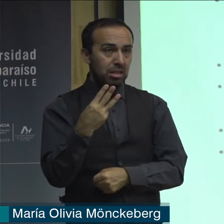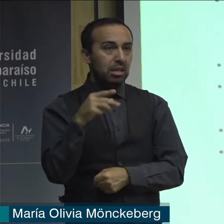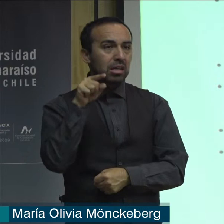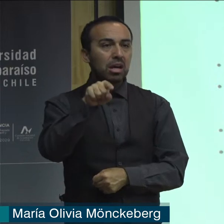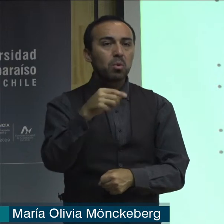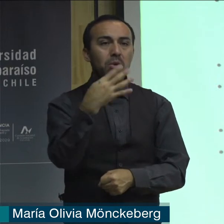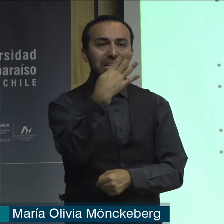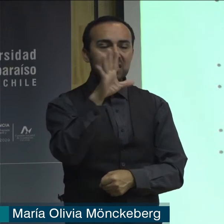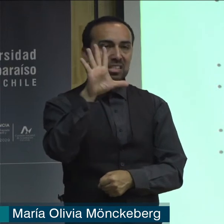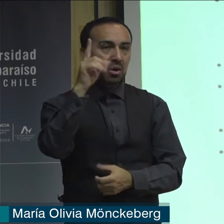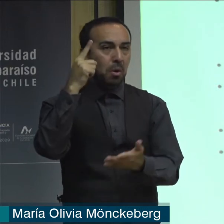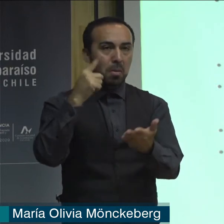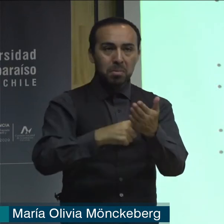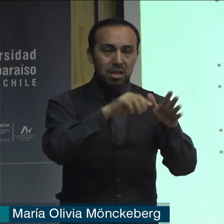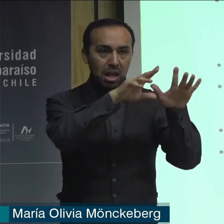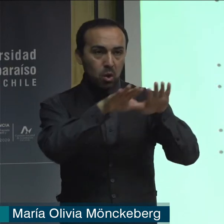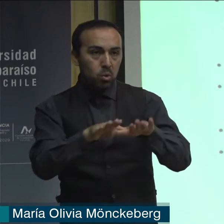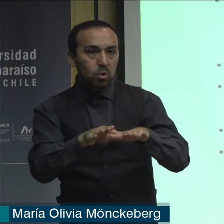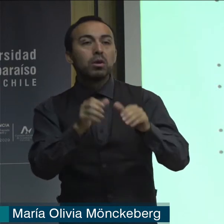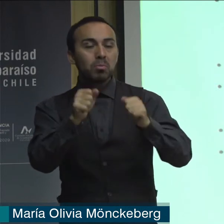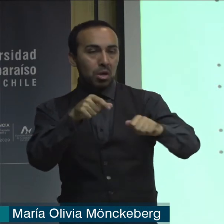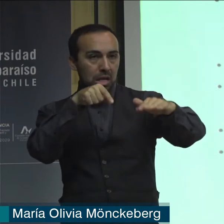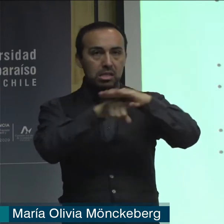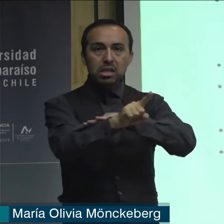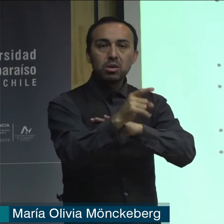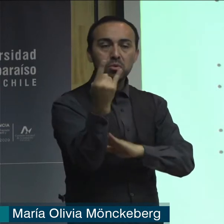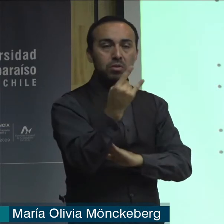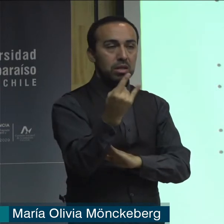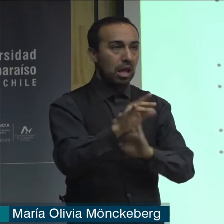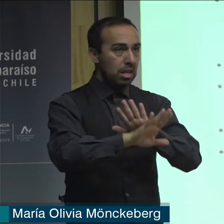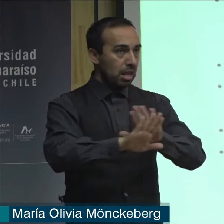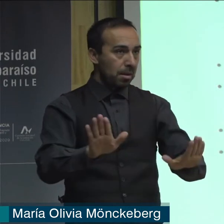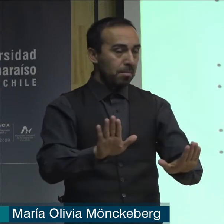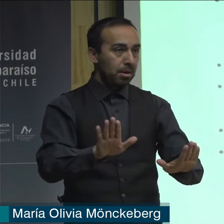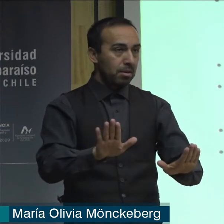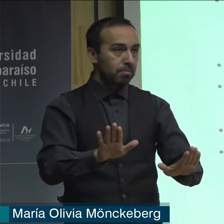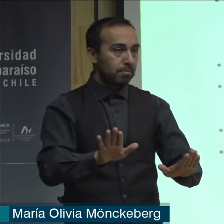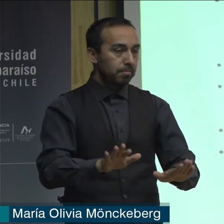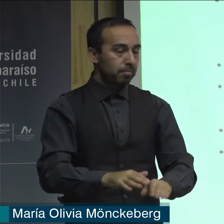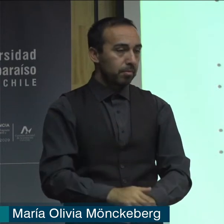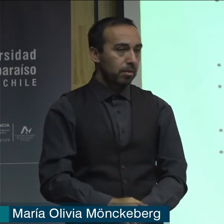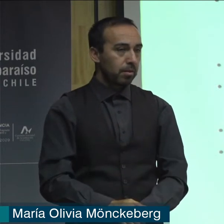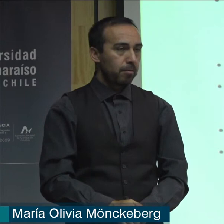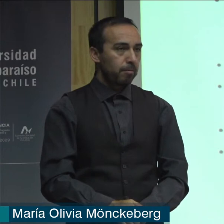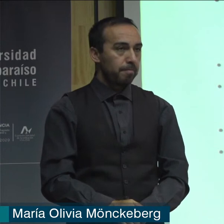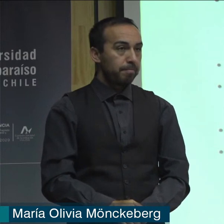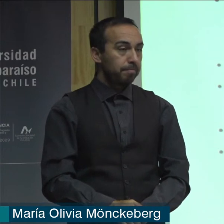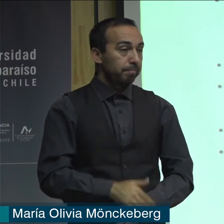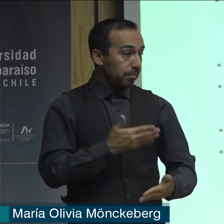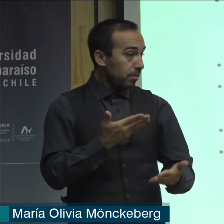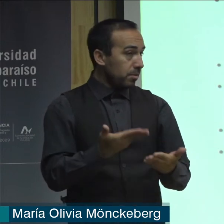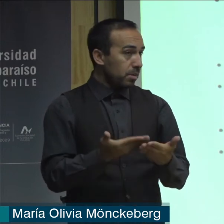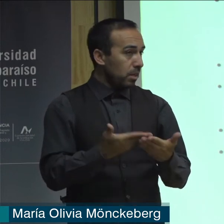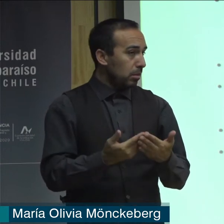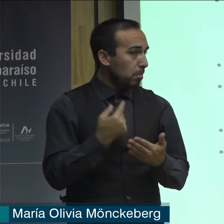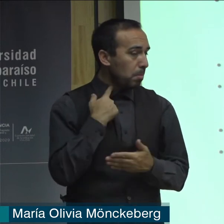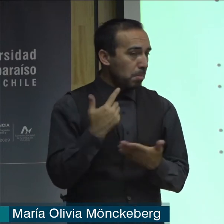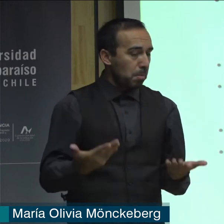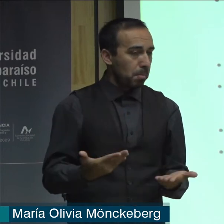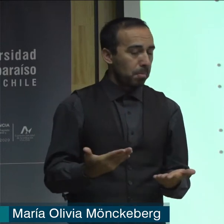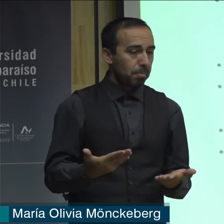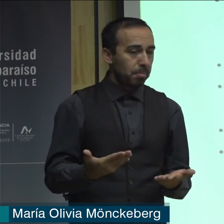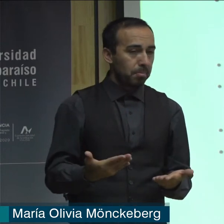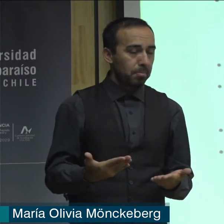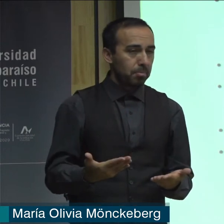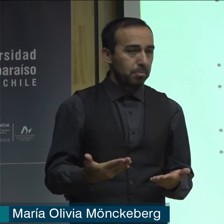concurrían a esas ocho universidades y aquí hay algo que